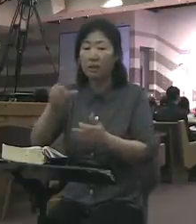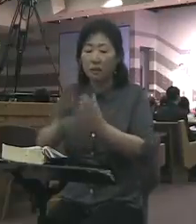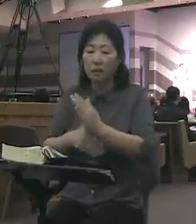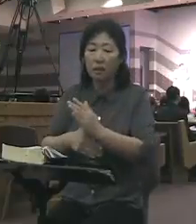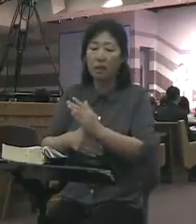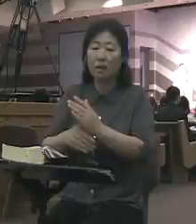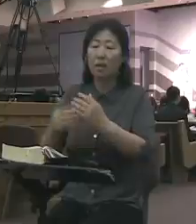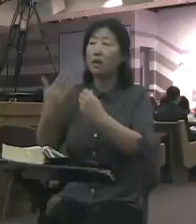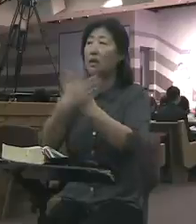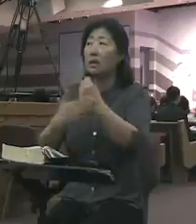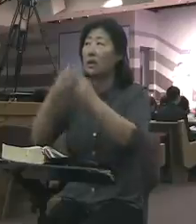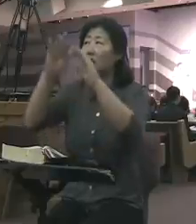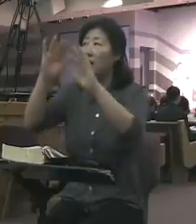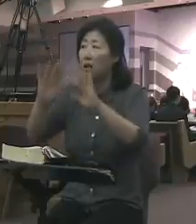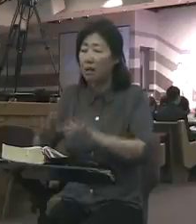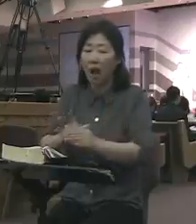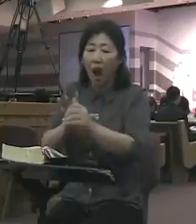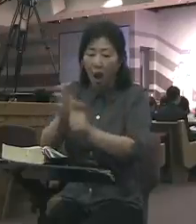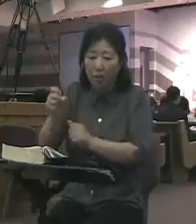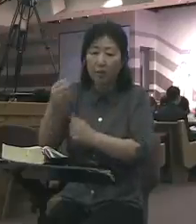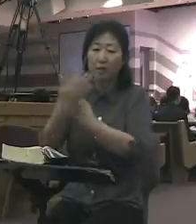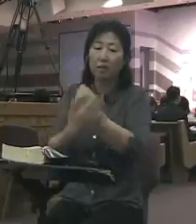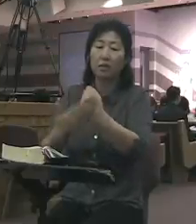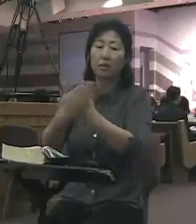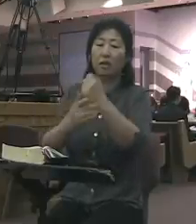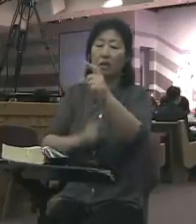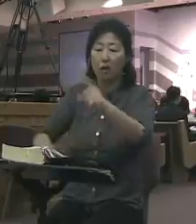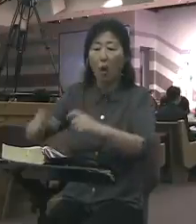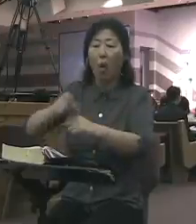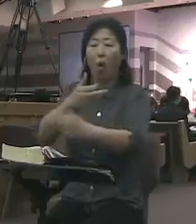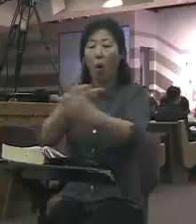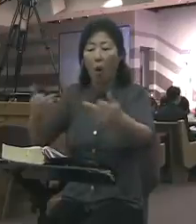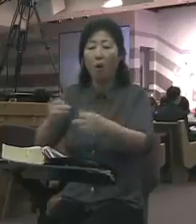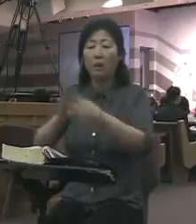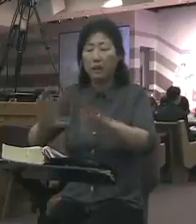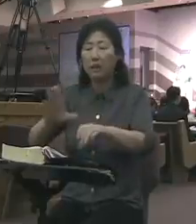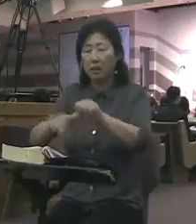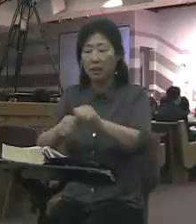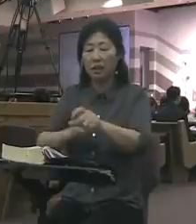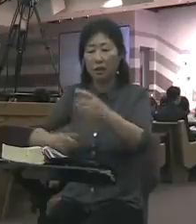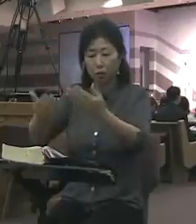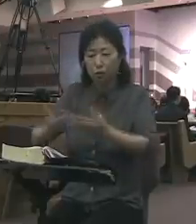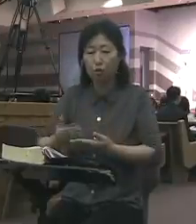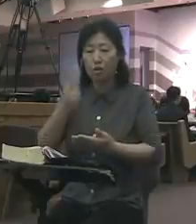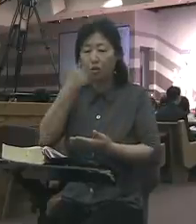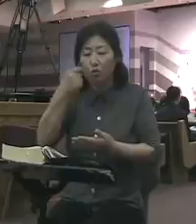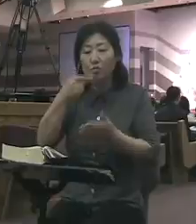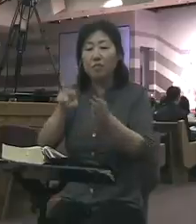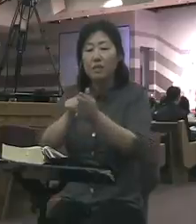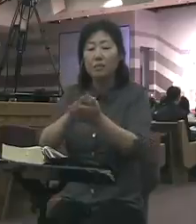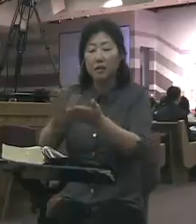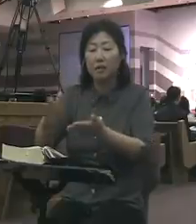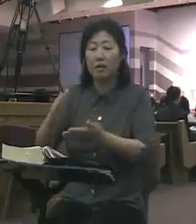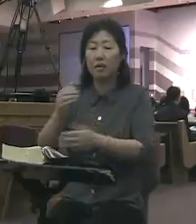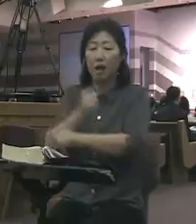은혜는 더 큽니다. 이 은혜를 오늘 이 시간에도 주실 줄로 믿습니다 하고 주님 앞에 고백하며